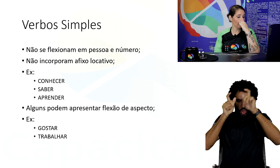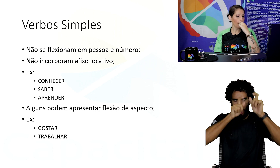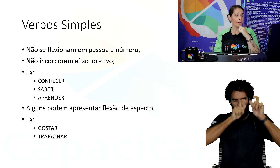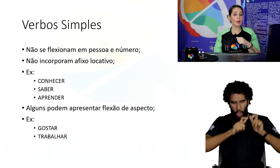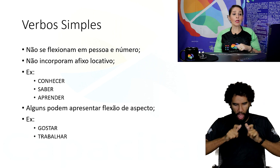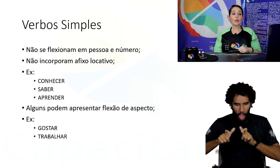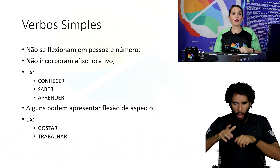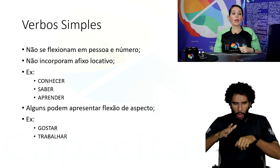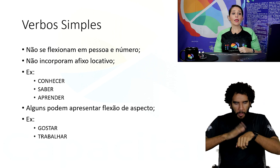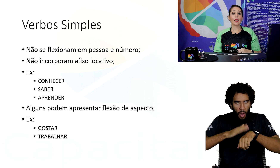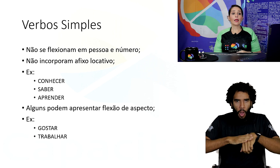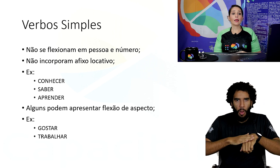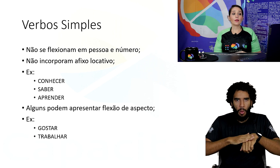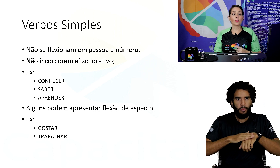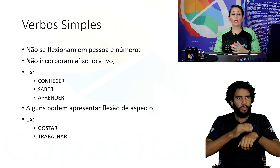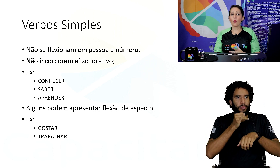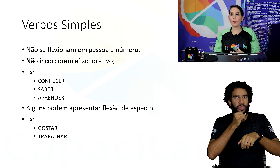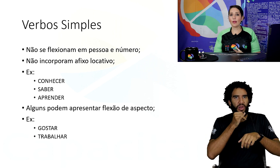Tá?